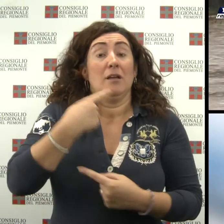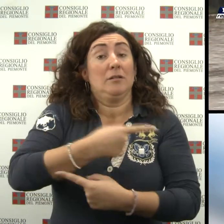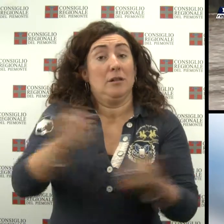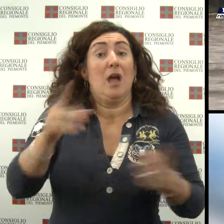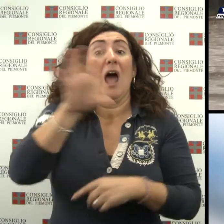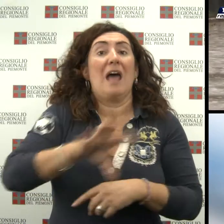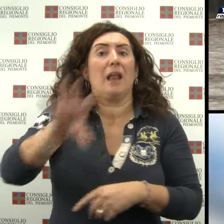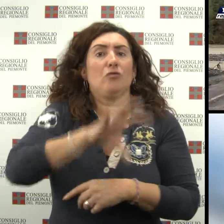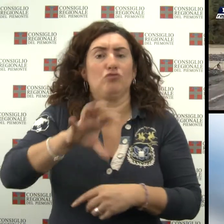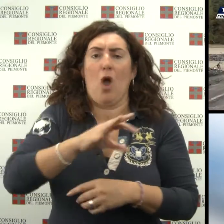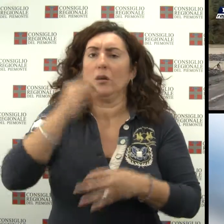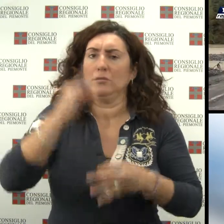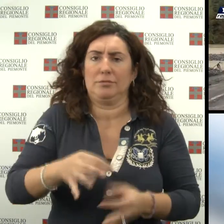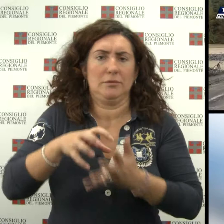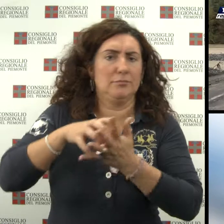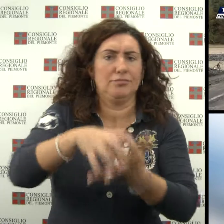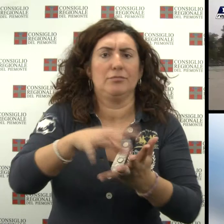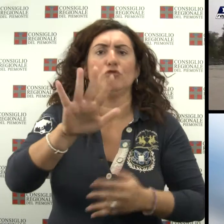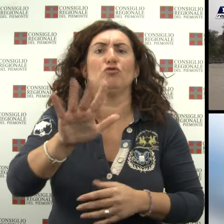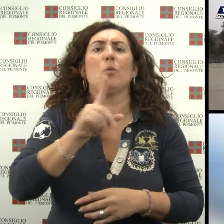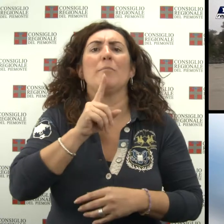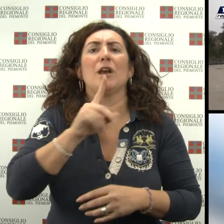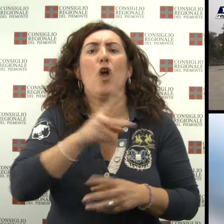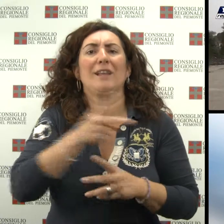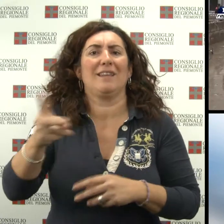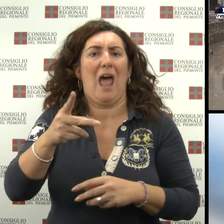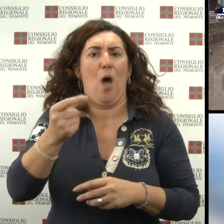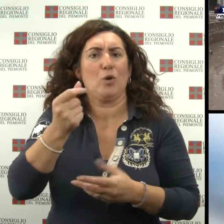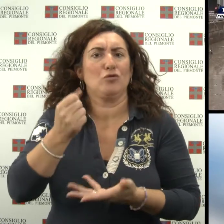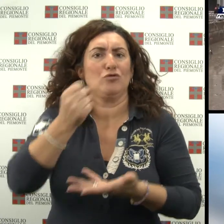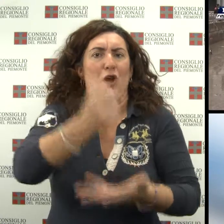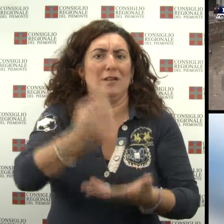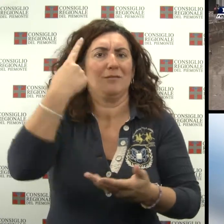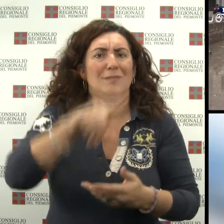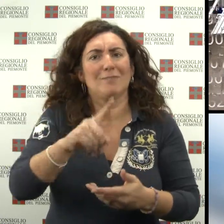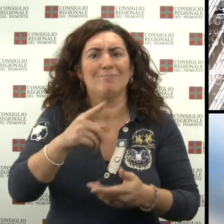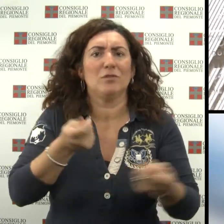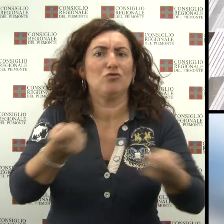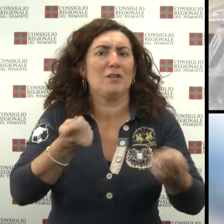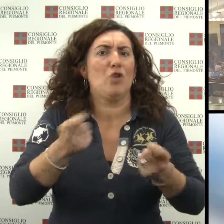regione metterà a disposizione 5 milioni di euro di risorse per gestire l'emergenza.